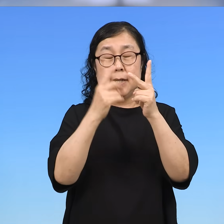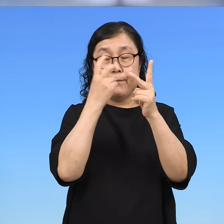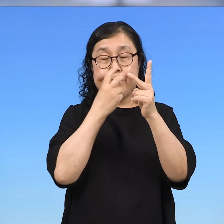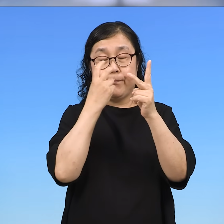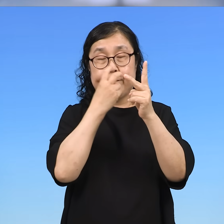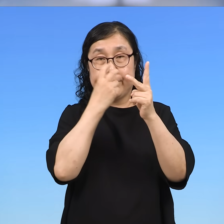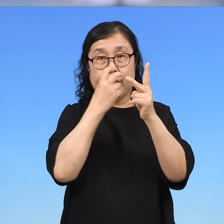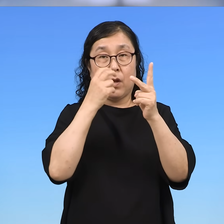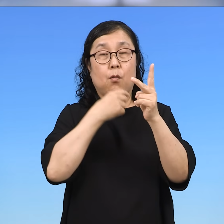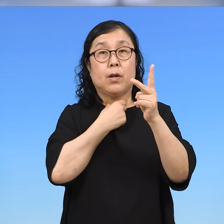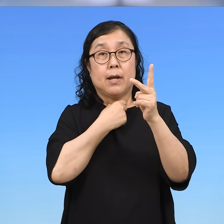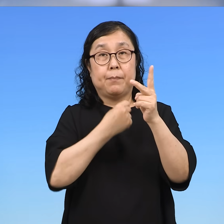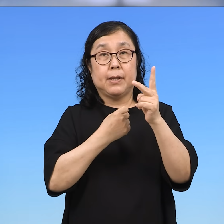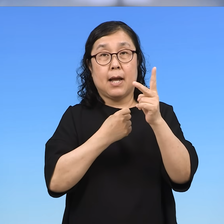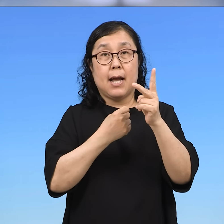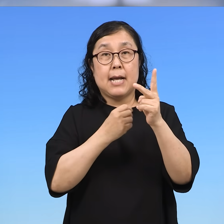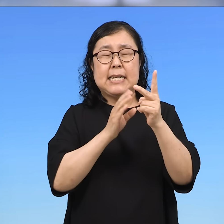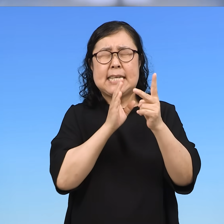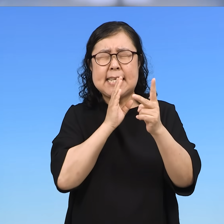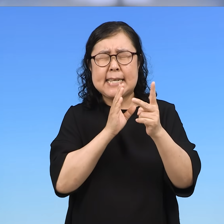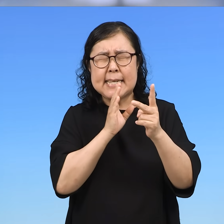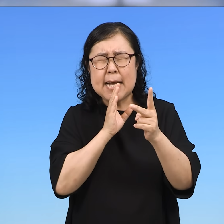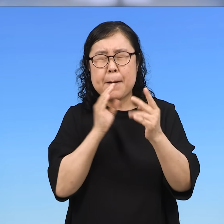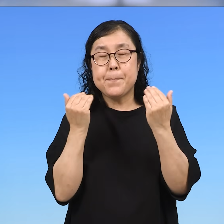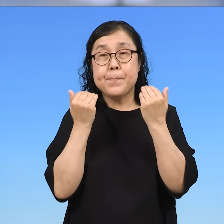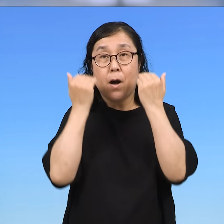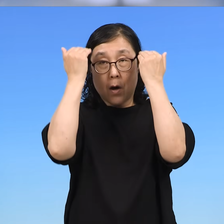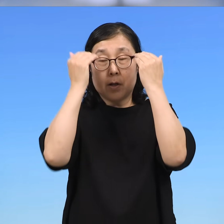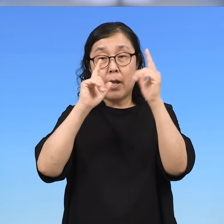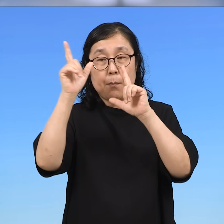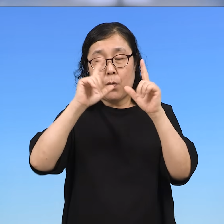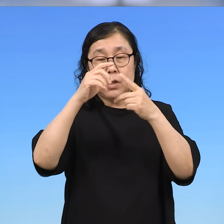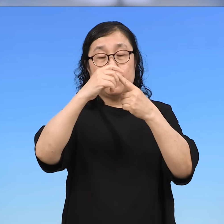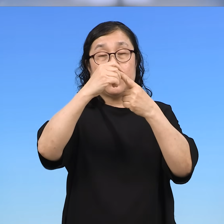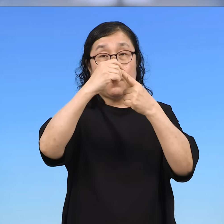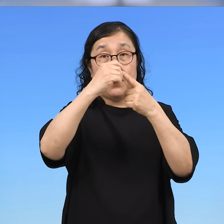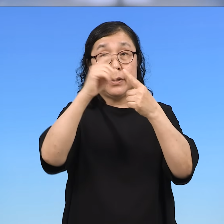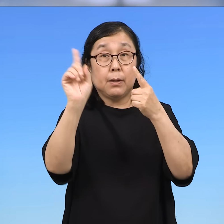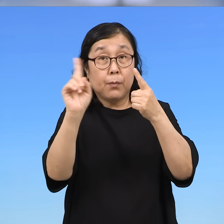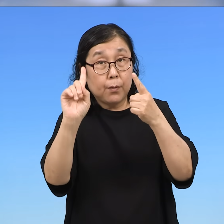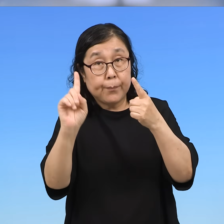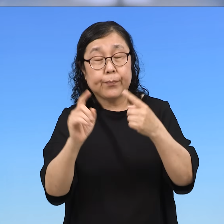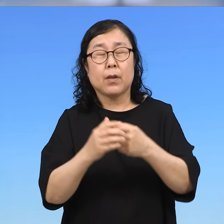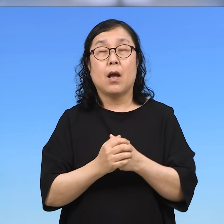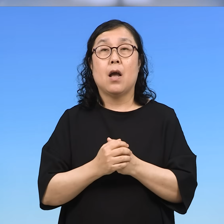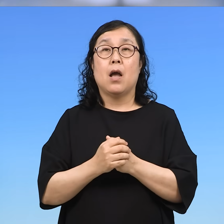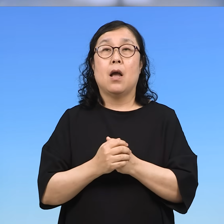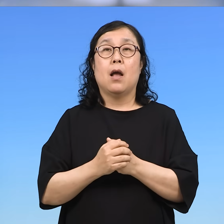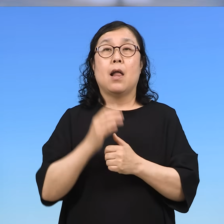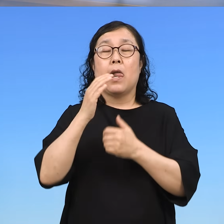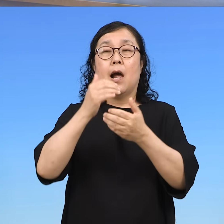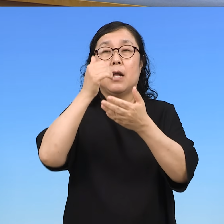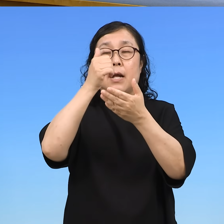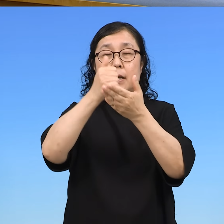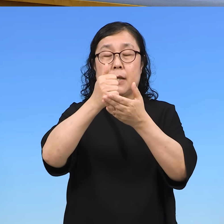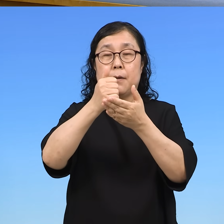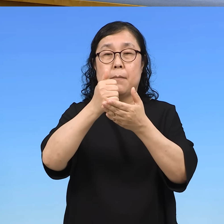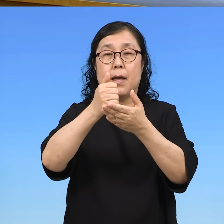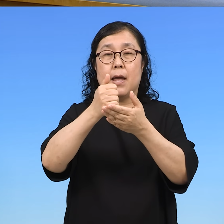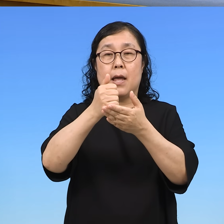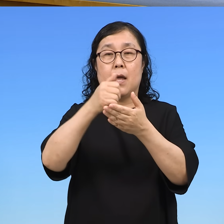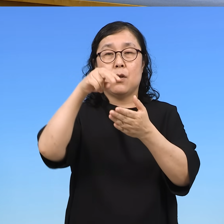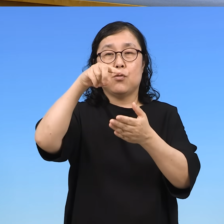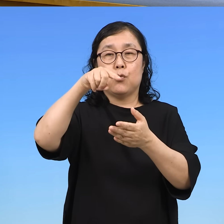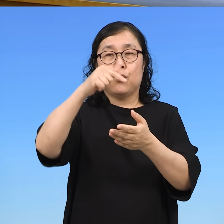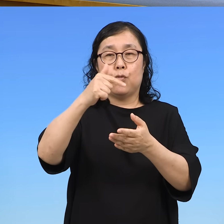좀 살펴보려고 합니다. 자, 진정한 어른의 모습, 첫 번째가 어떤 모습이냐? 하나님의